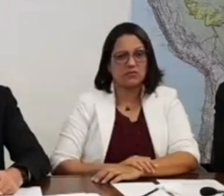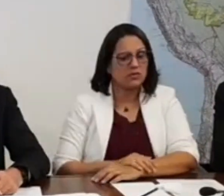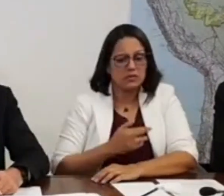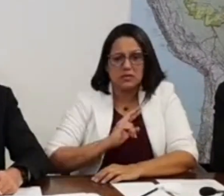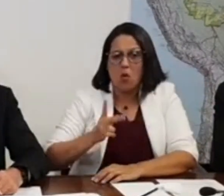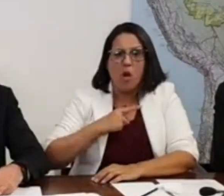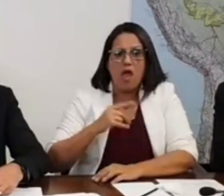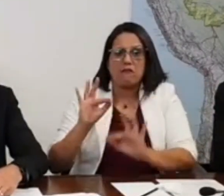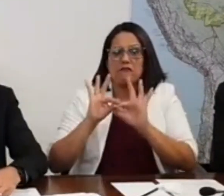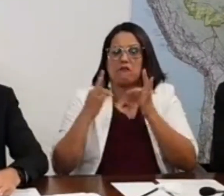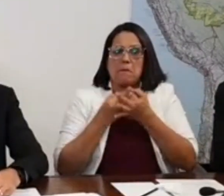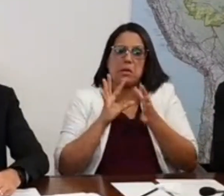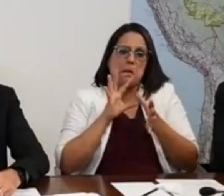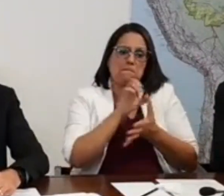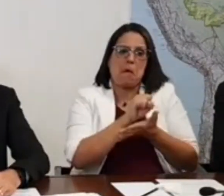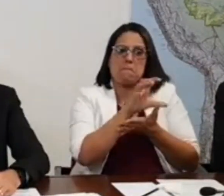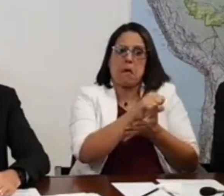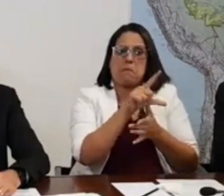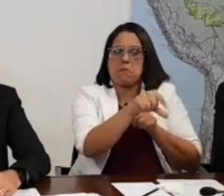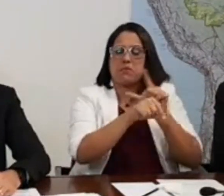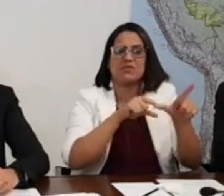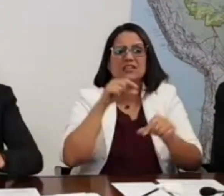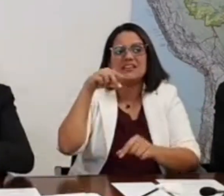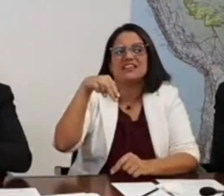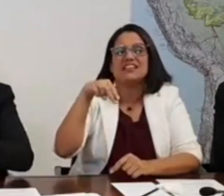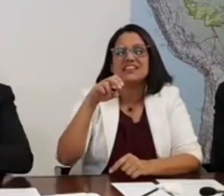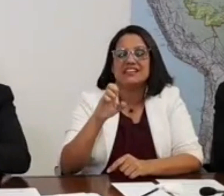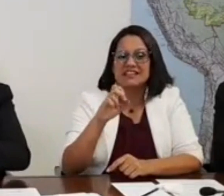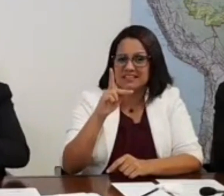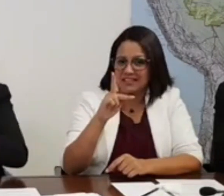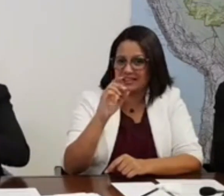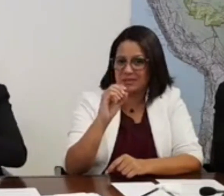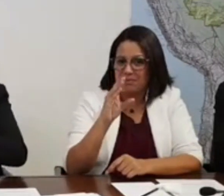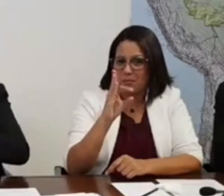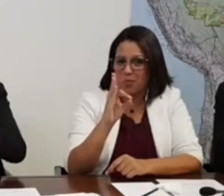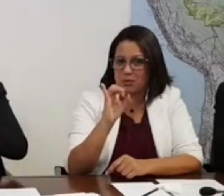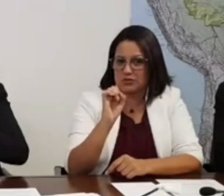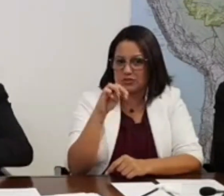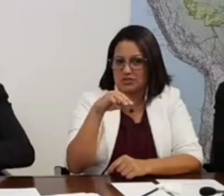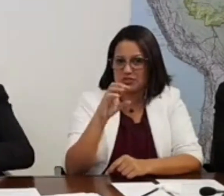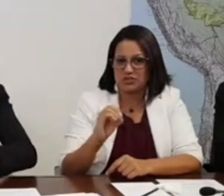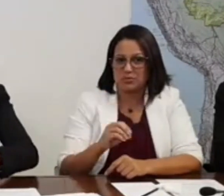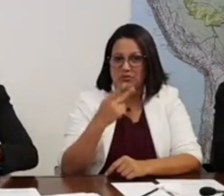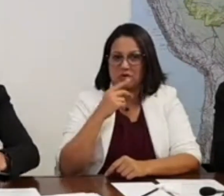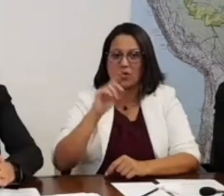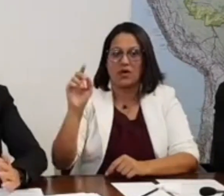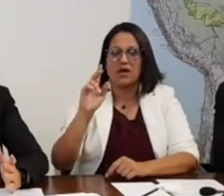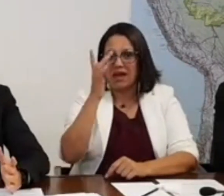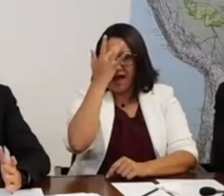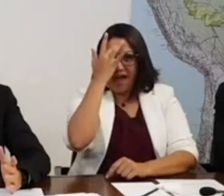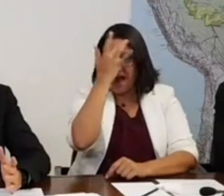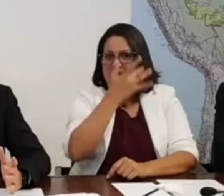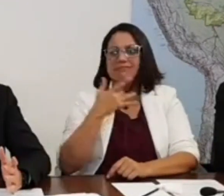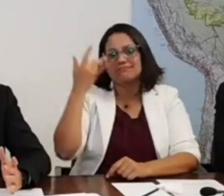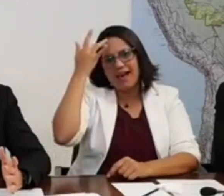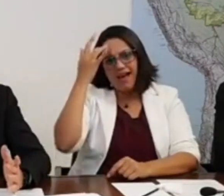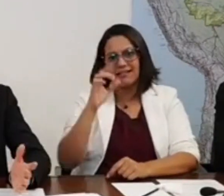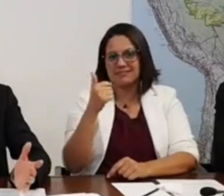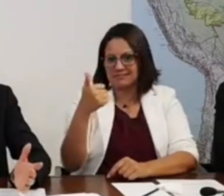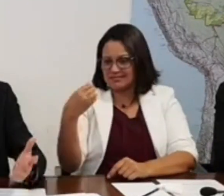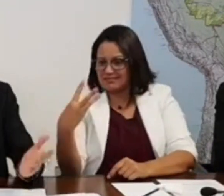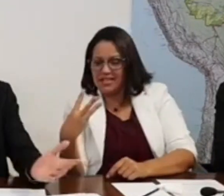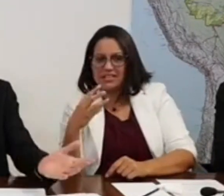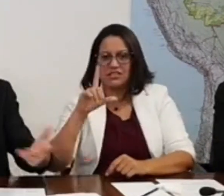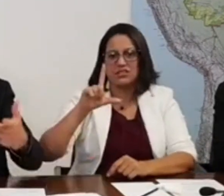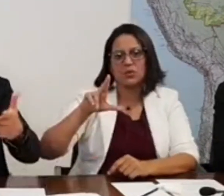nepotismo. O pessoal bota no meu Facebook, nepotismo, nepotismo, nepotismo. A maioria está lá, Haddad 13 e o Lula livre, né? Não é nepotismo, pô. Não